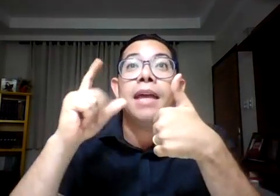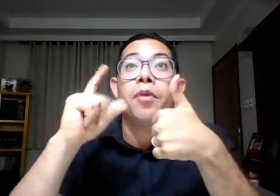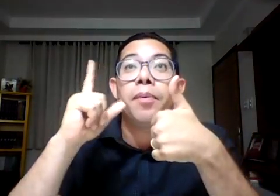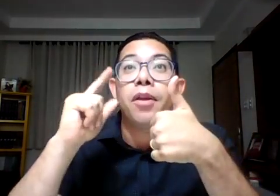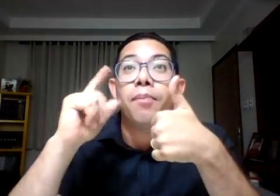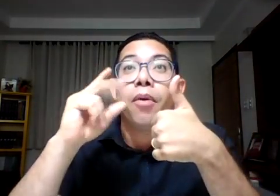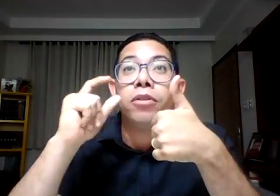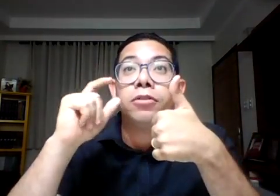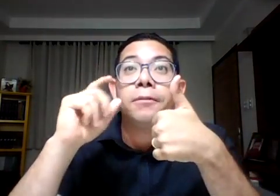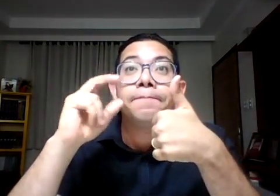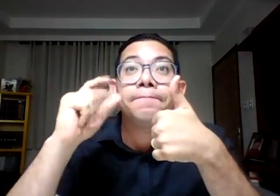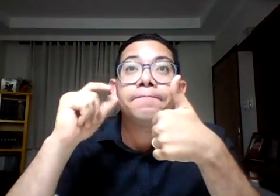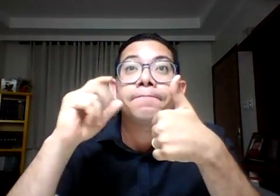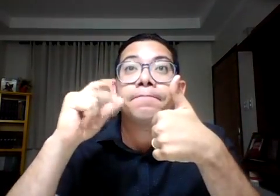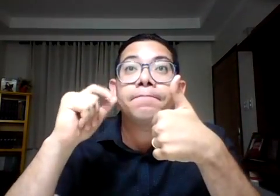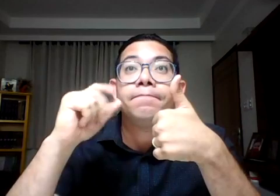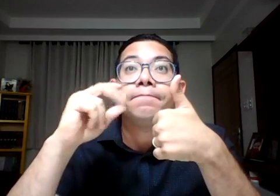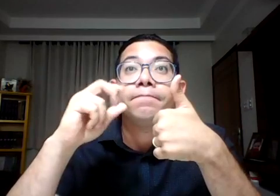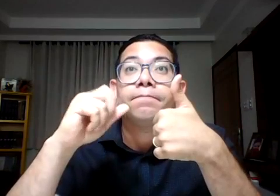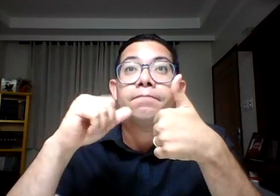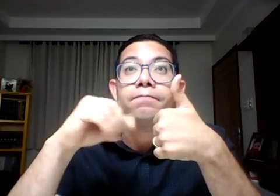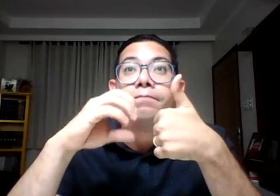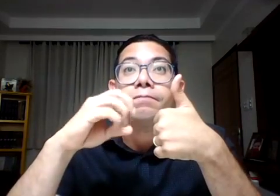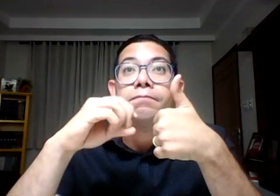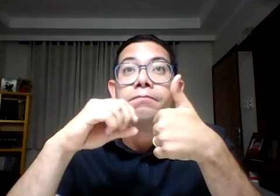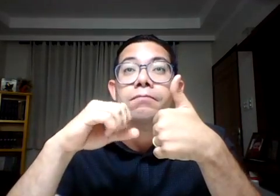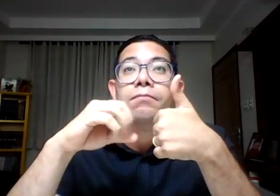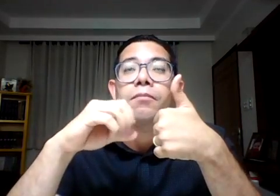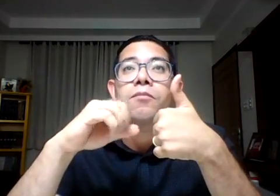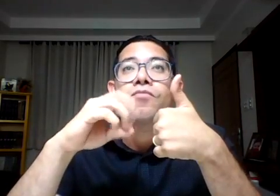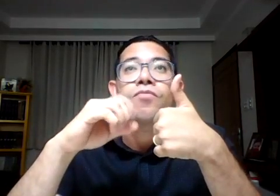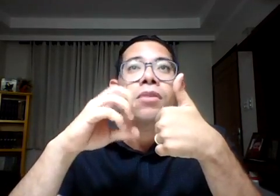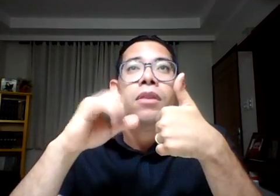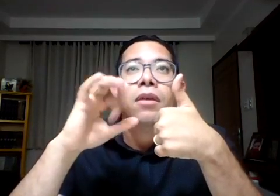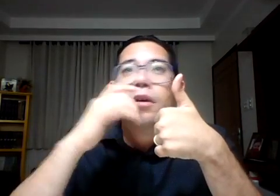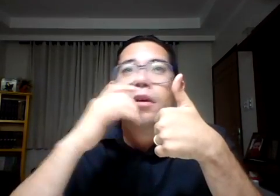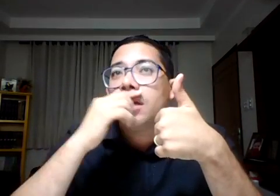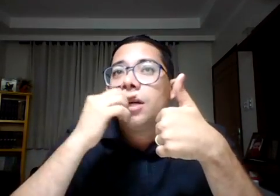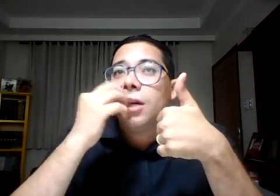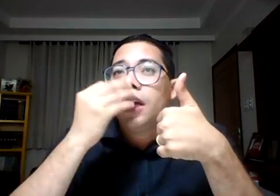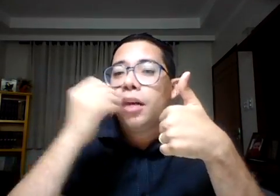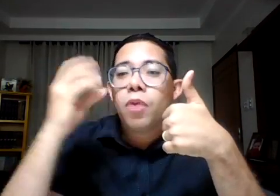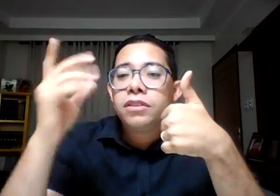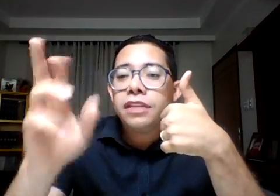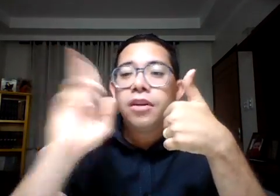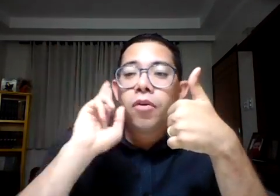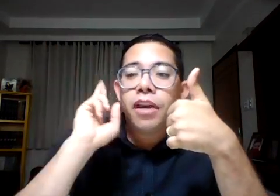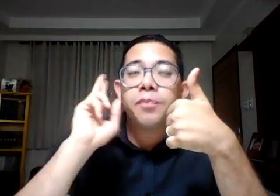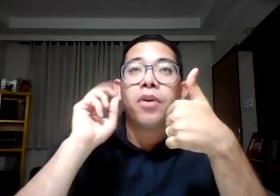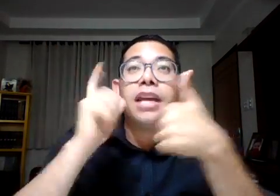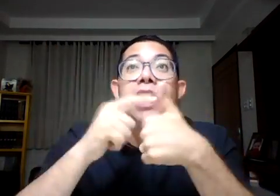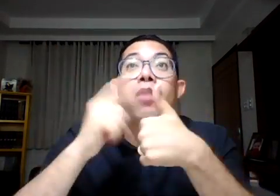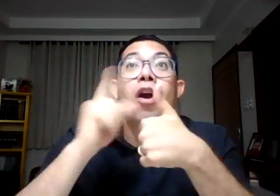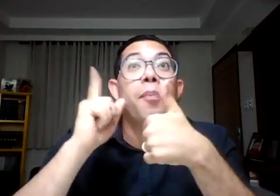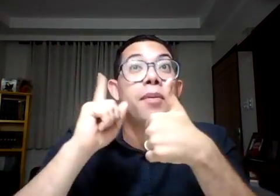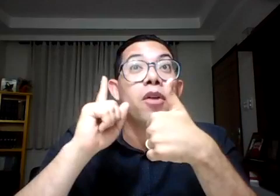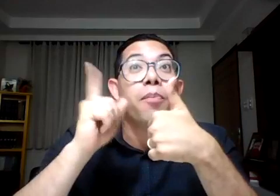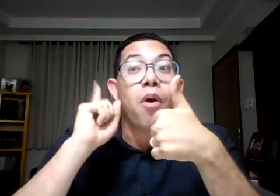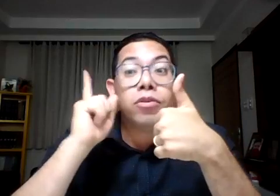lembra o primeiro ponto? Enquanto vocês estão respondendo aí qual é o primeiro ponto, né?